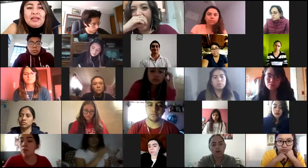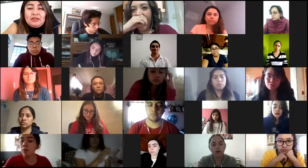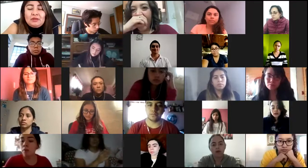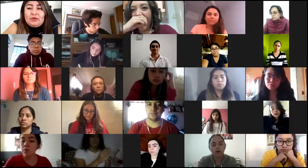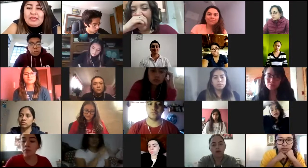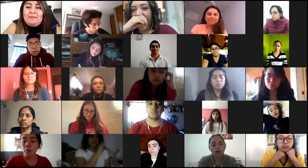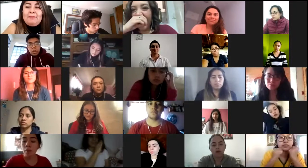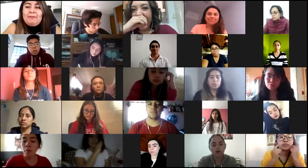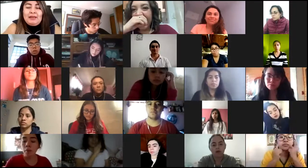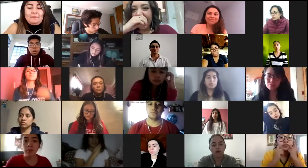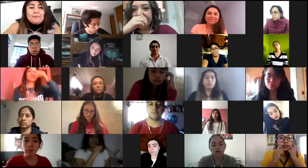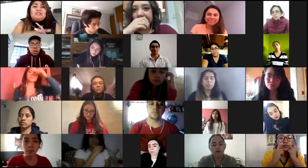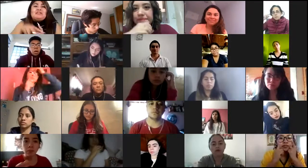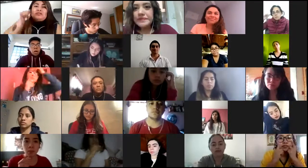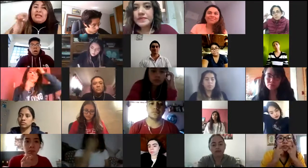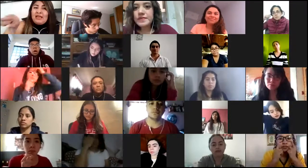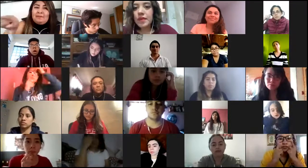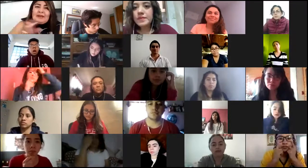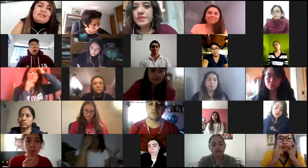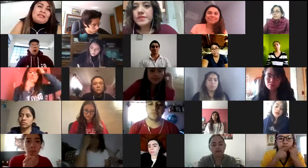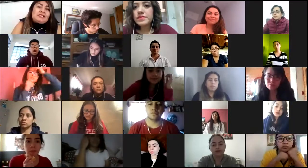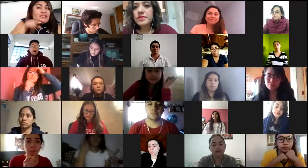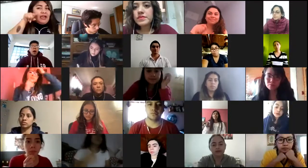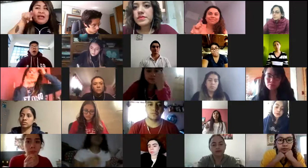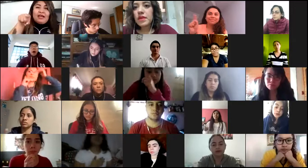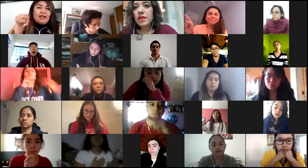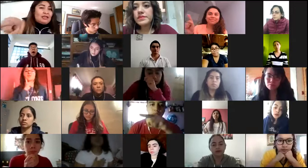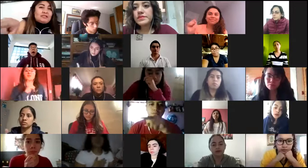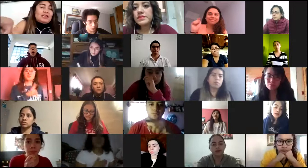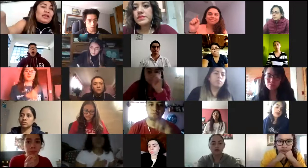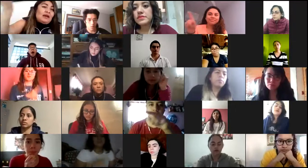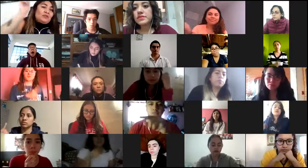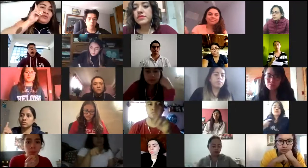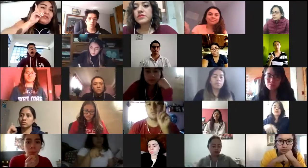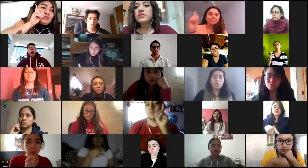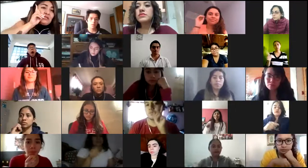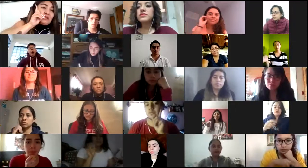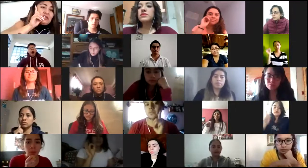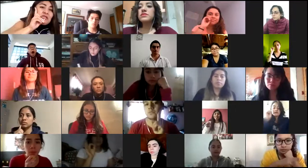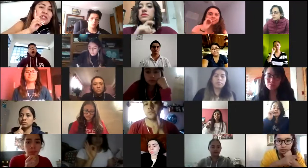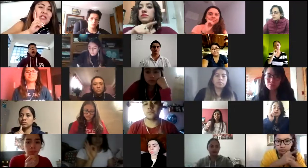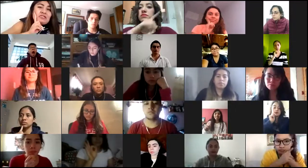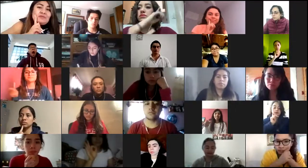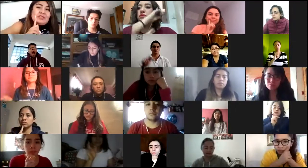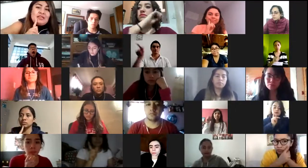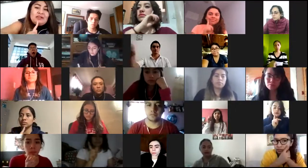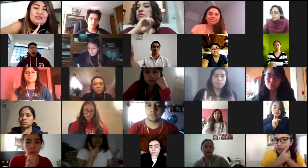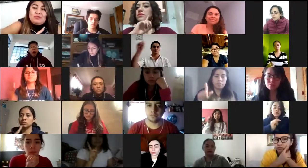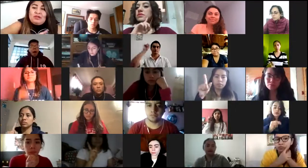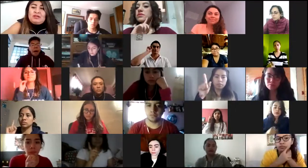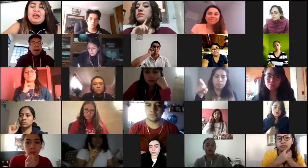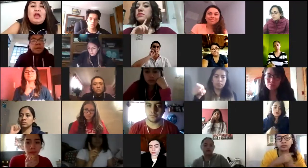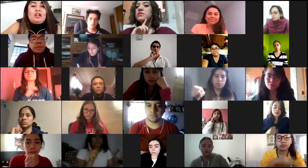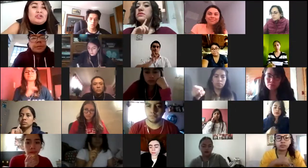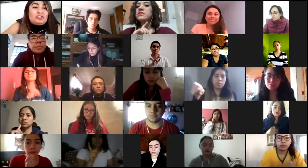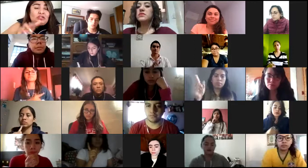con el género de ella, ¿vale? Entonces estamos él y para decir que es ella, señalamos y hacemos el género de